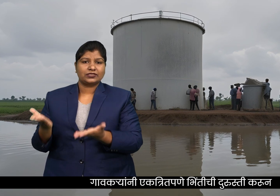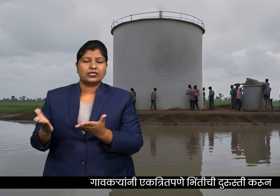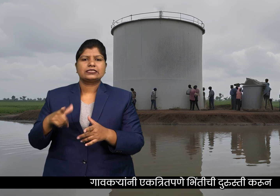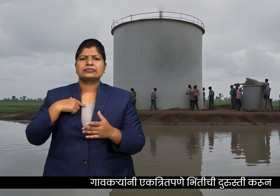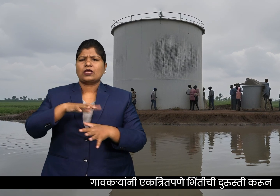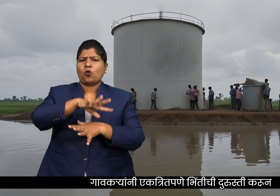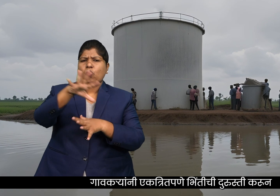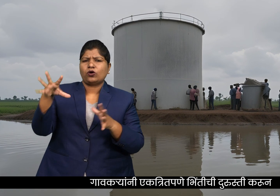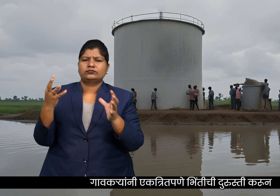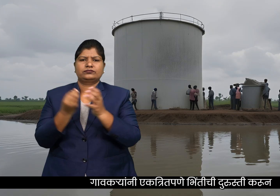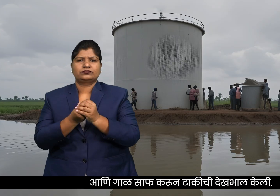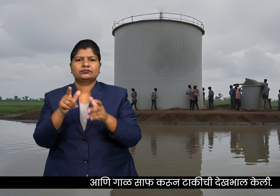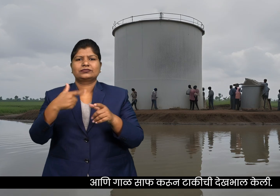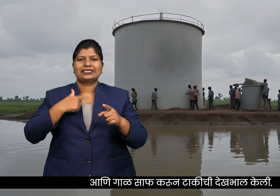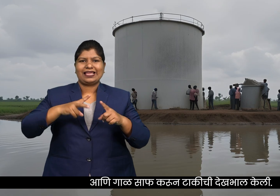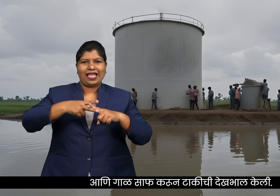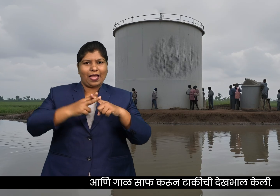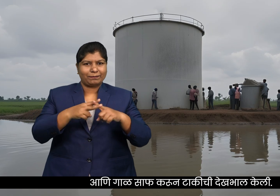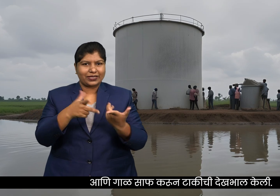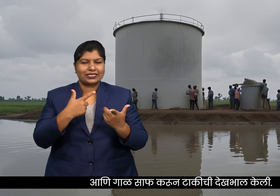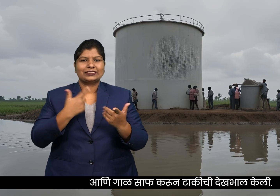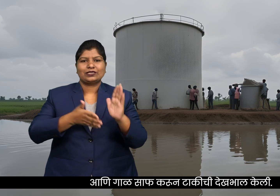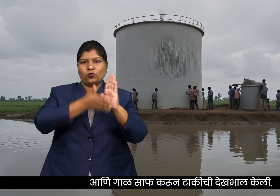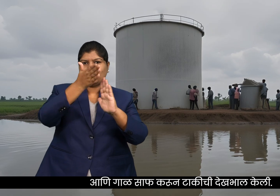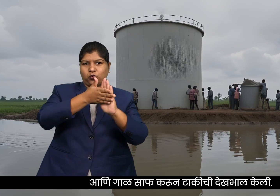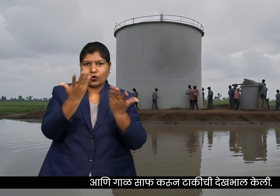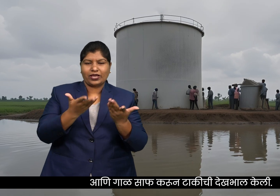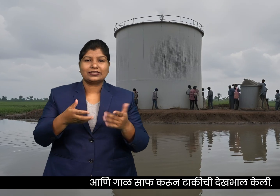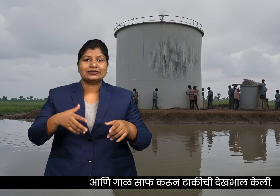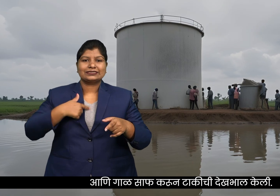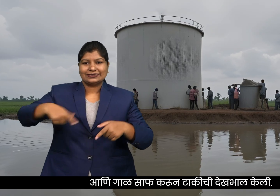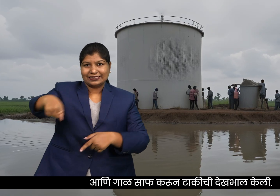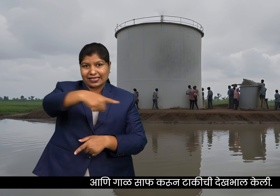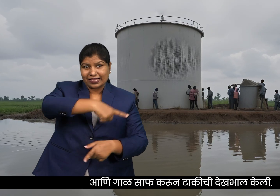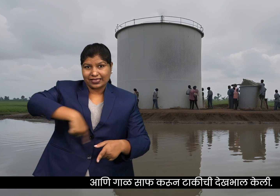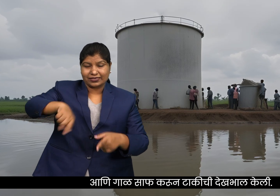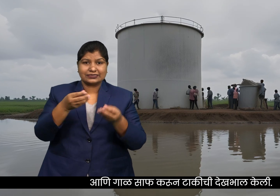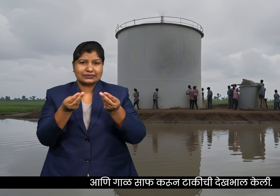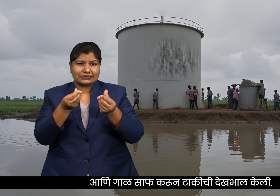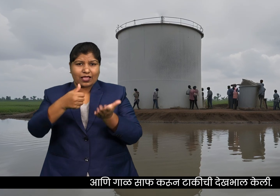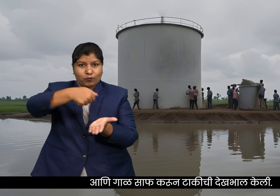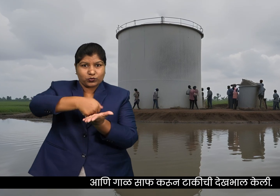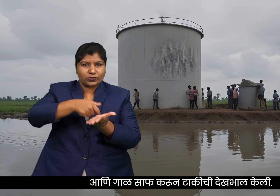एकत्रितपणे भिंतीची दुरुस्ती करून आणि गळा साफ करून टाकीची देखभाल केली.